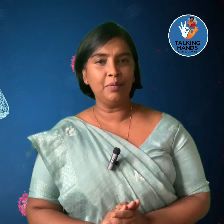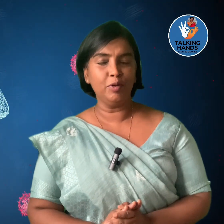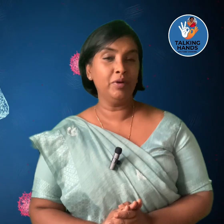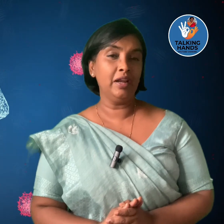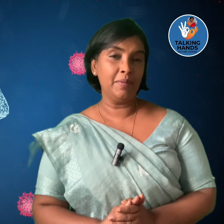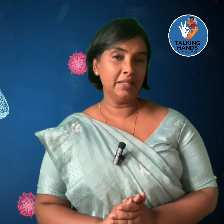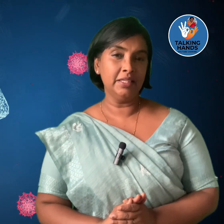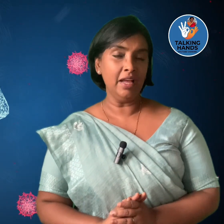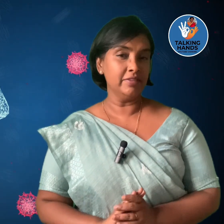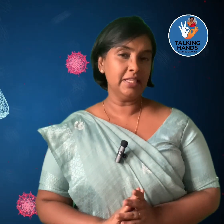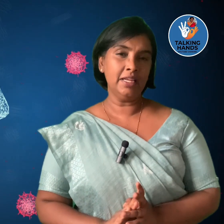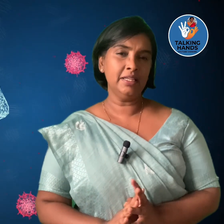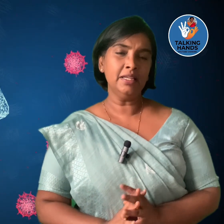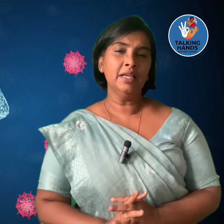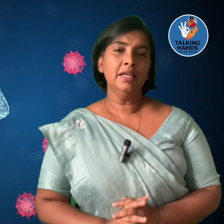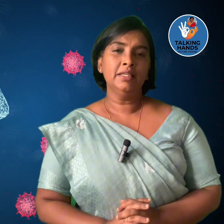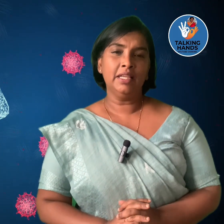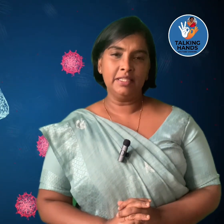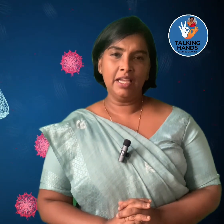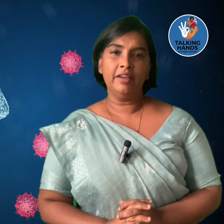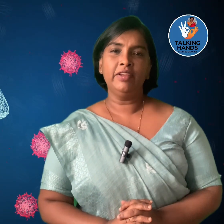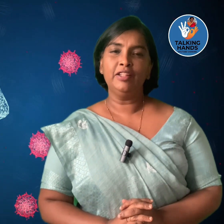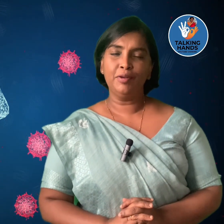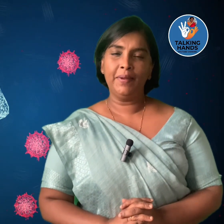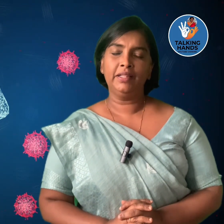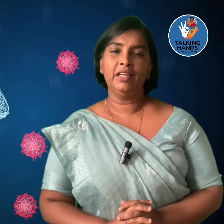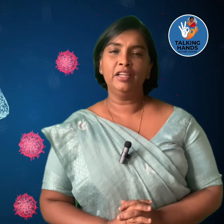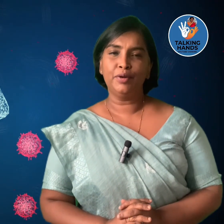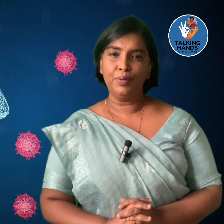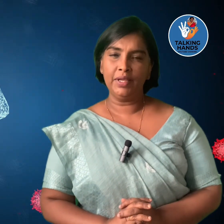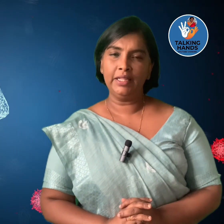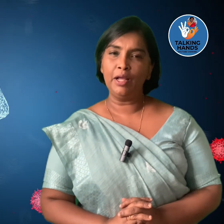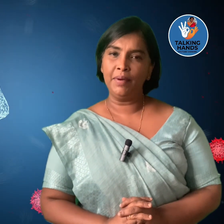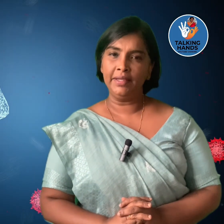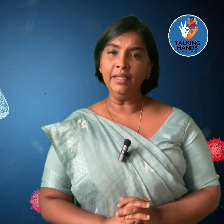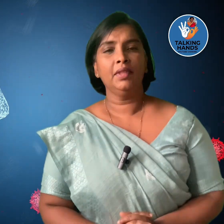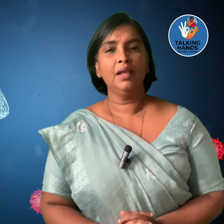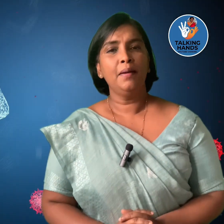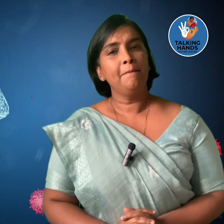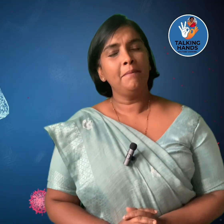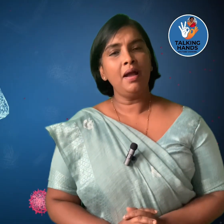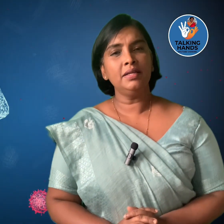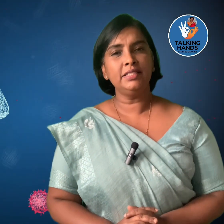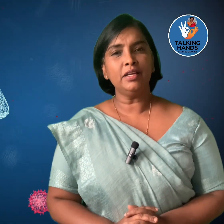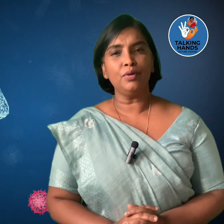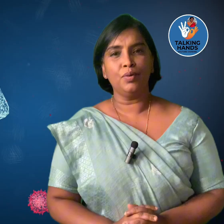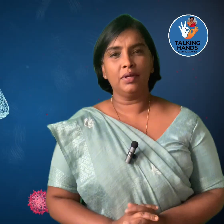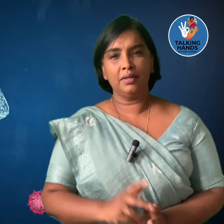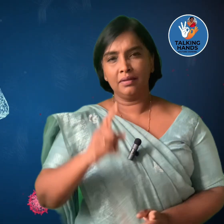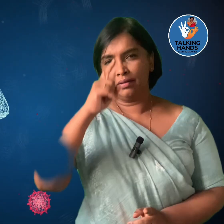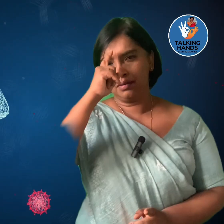ඔබට ලබා දෙන අවසාන සංඥාවෙන් ඉදිරිපත් කරන රෝගය තමයි මානසික රෝග.